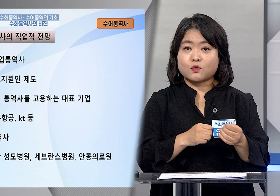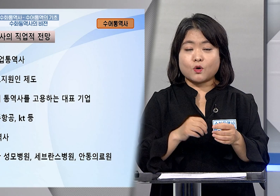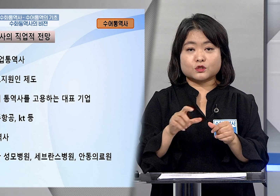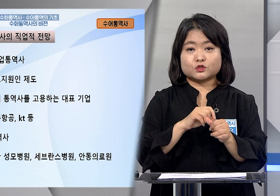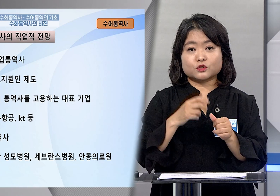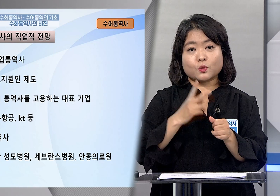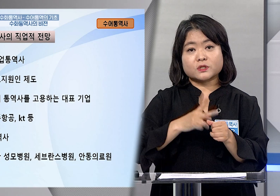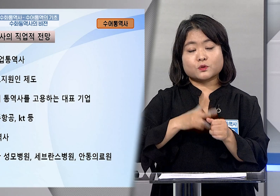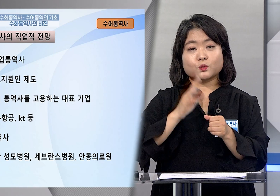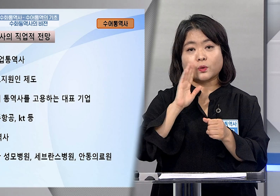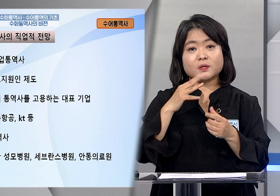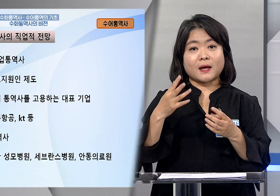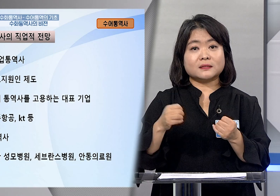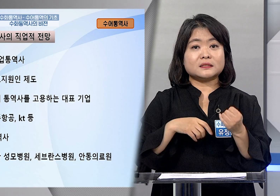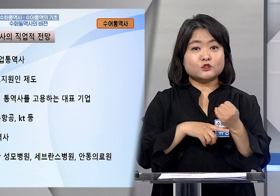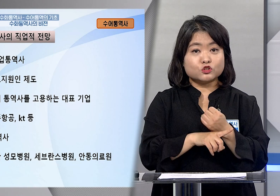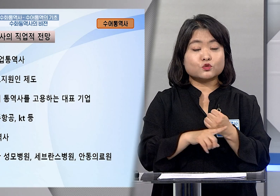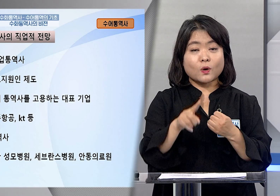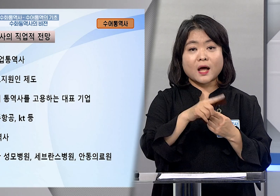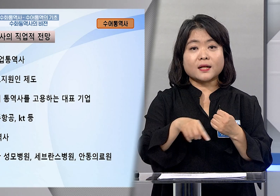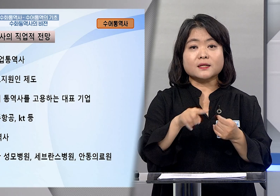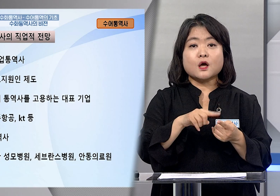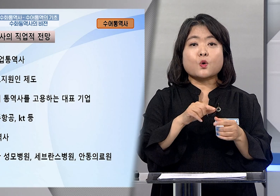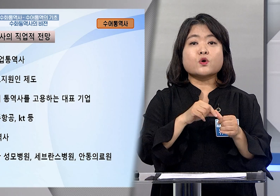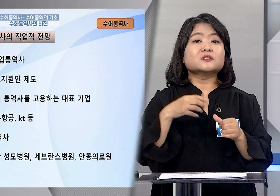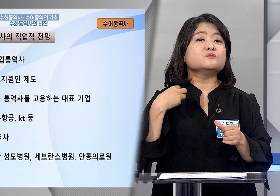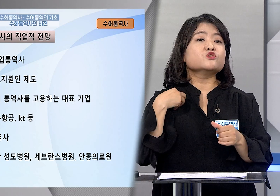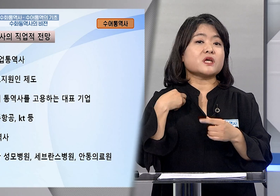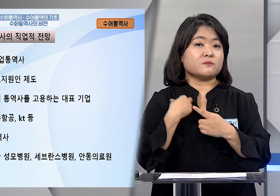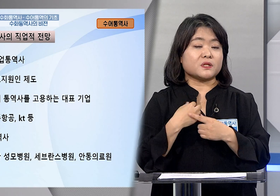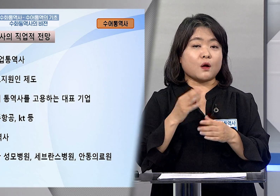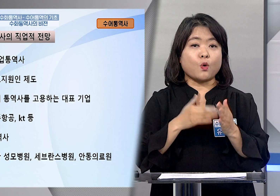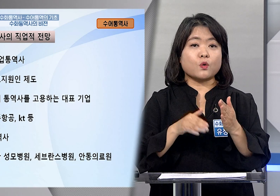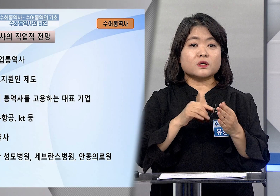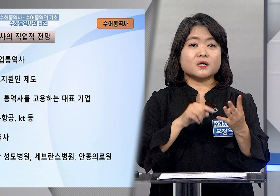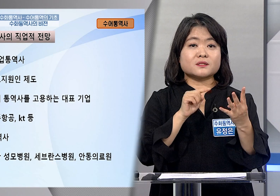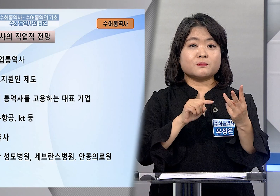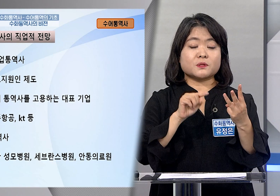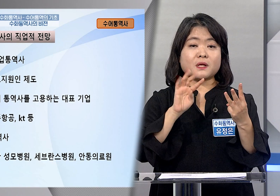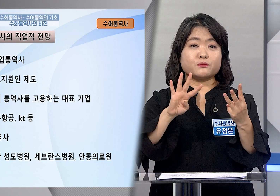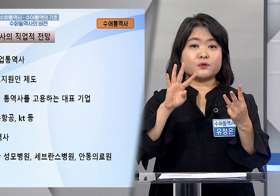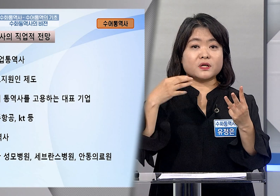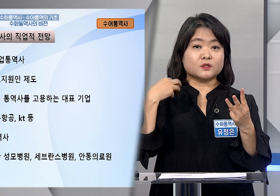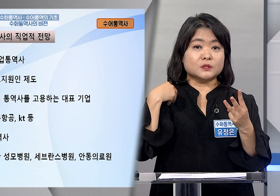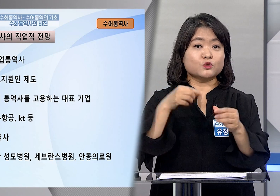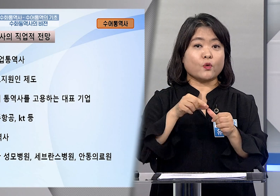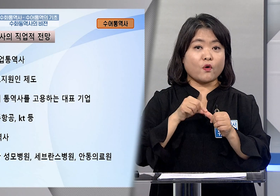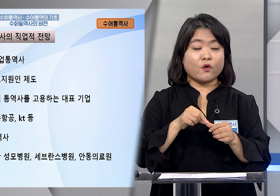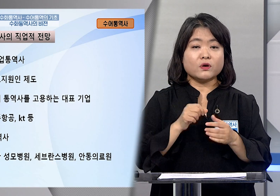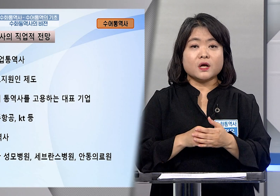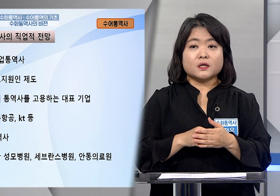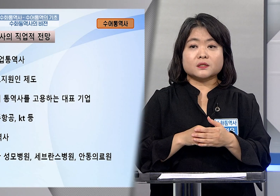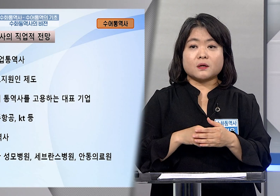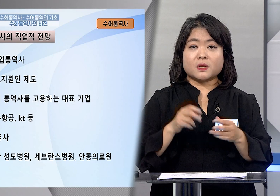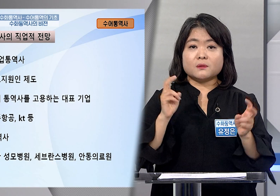많고 특수교사도 농인이 많은 이유 또한 고용 의무제입니다. 공공기관은 3.4%의 의무 고용, 그다음에 일반